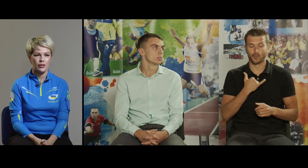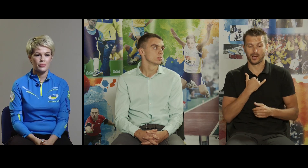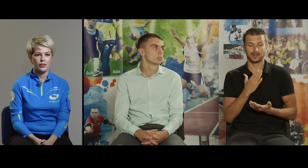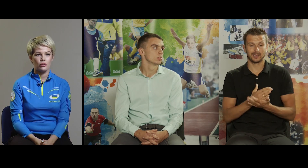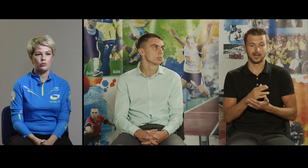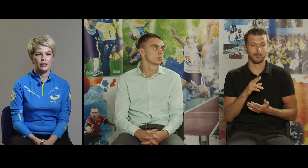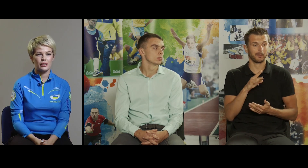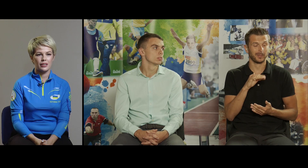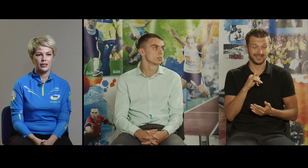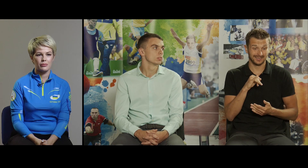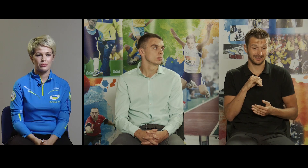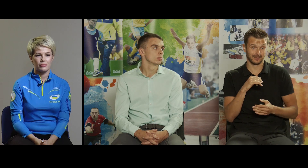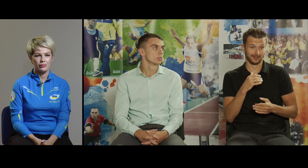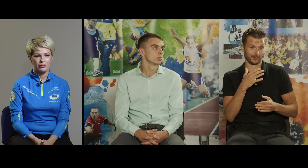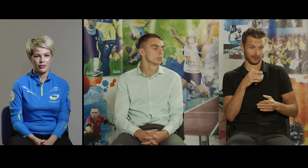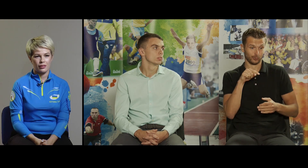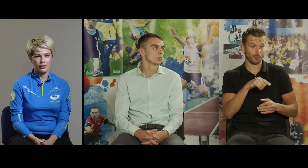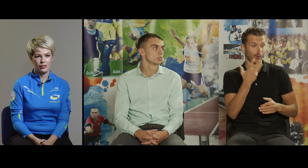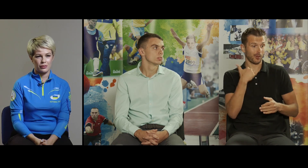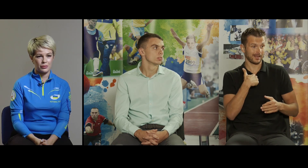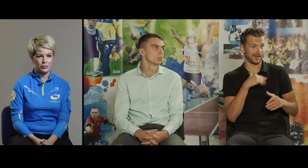нападаючий. У мене є,